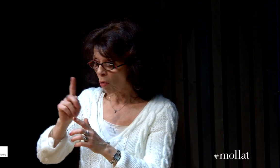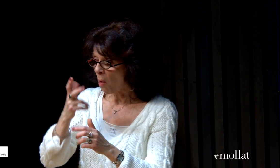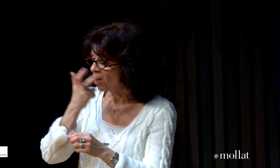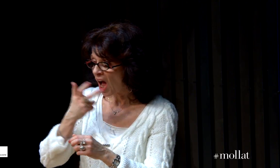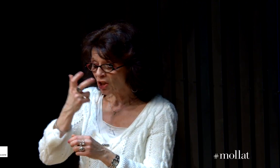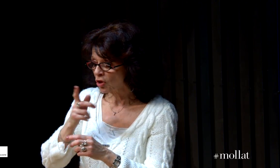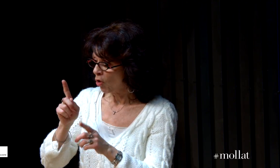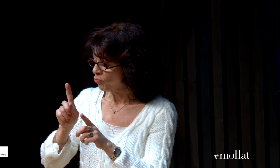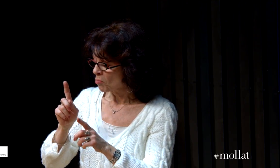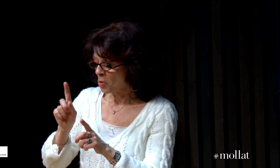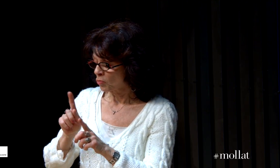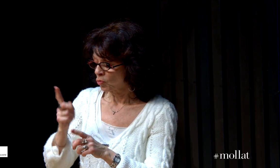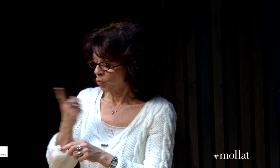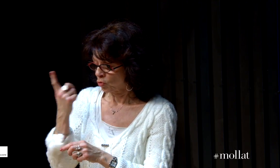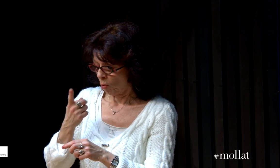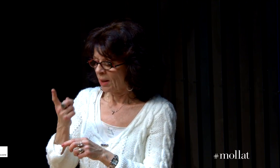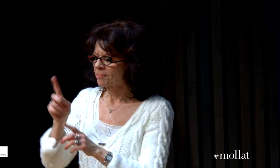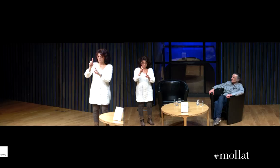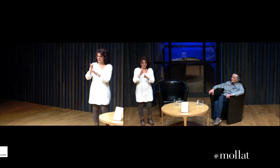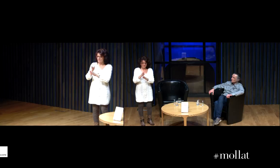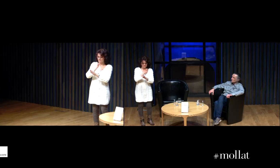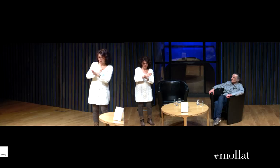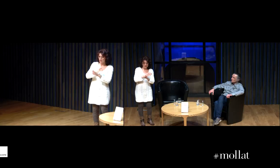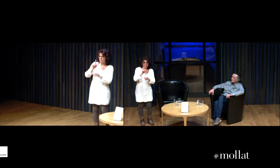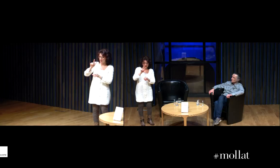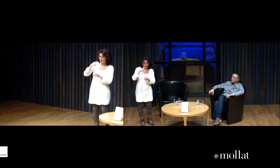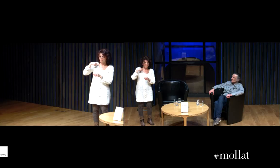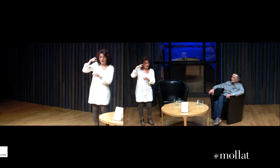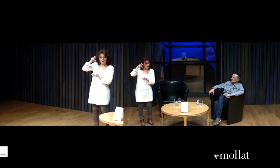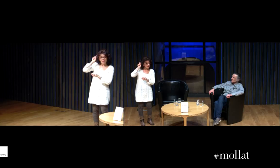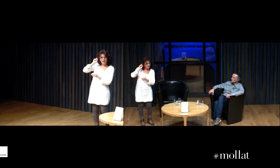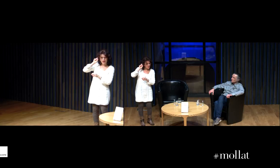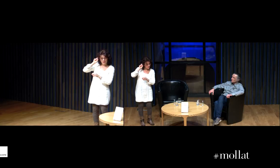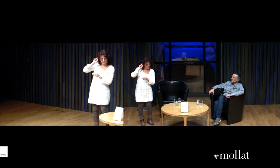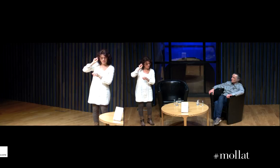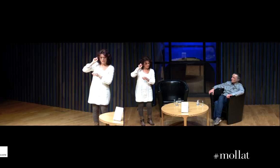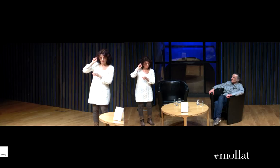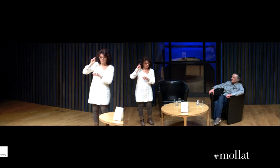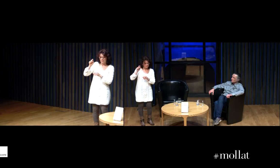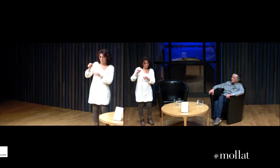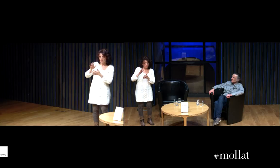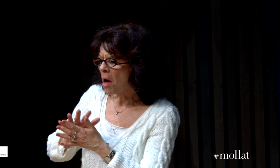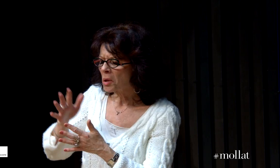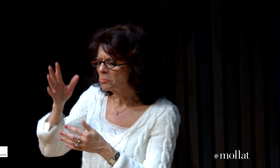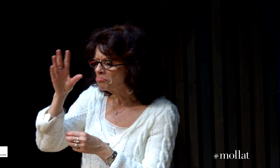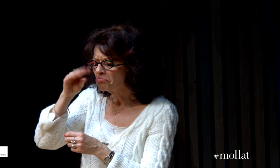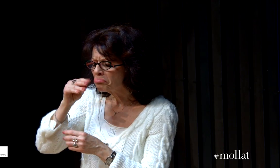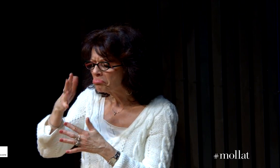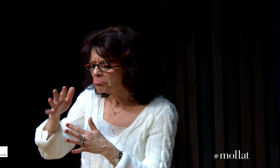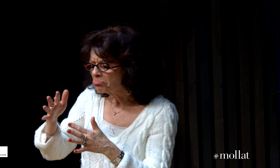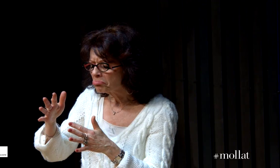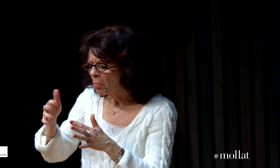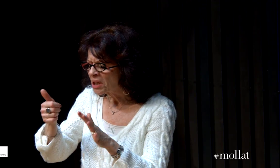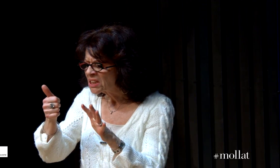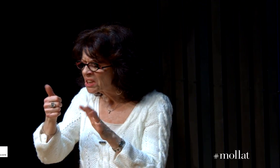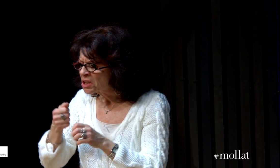a fait que j'étais toujours dans l'oralisation, je n'étais pas dans la langue des signes. Alors, c'est vrai que j'étais aussi